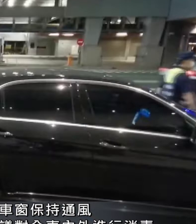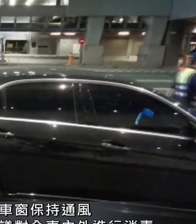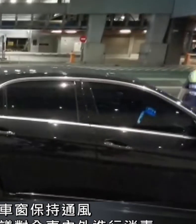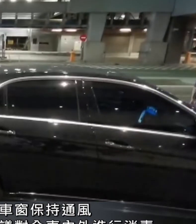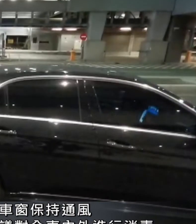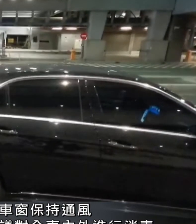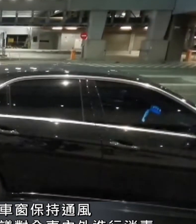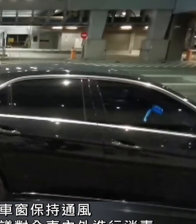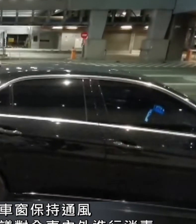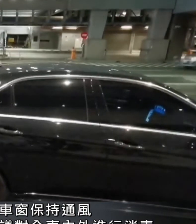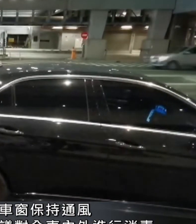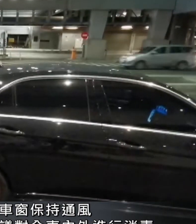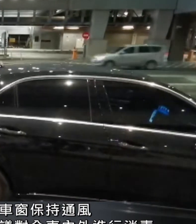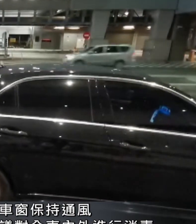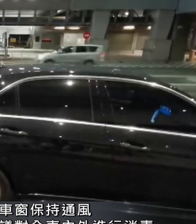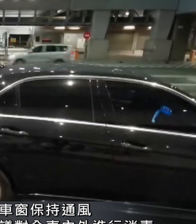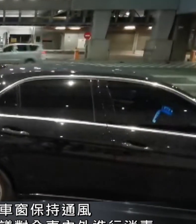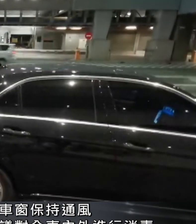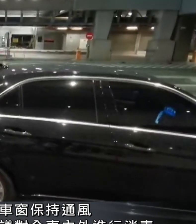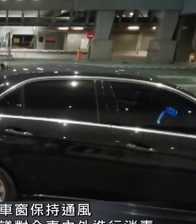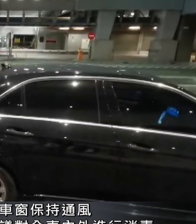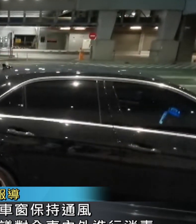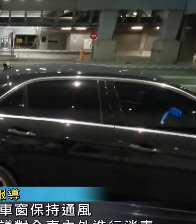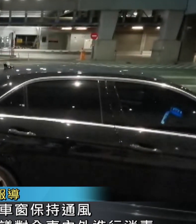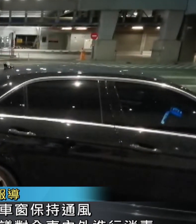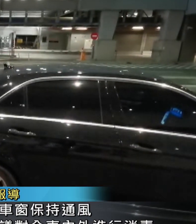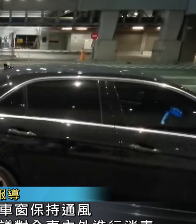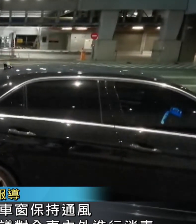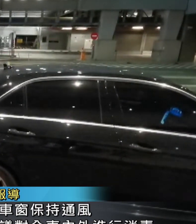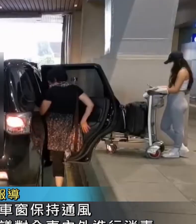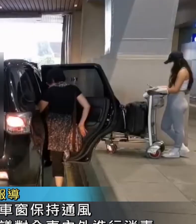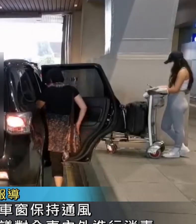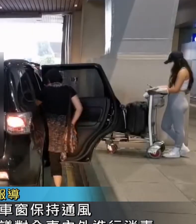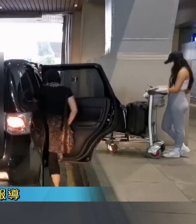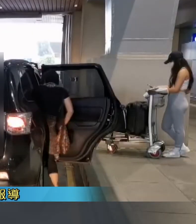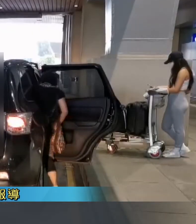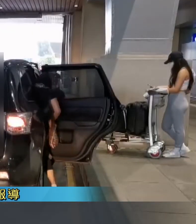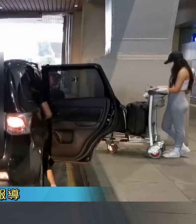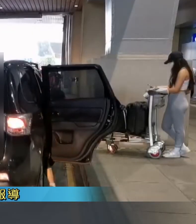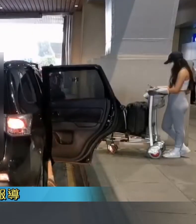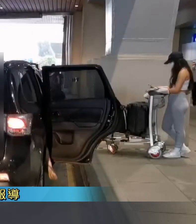风。接送完成后，也建议对全车内外进行消毒。记者徐亚玲，台报道。